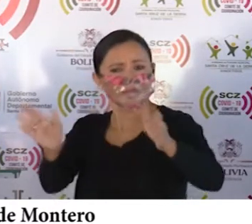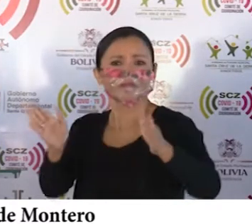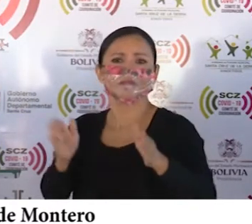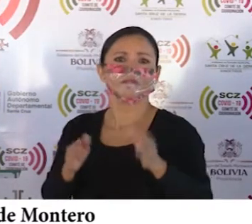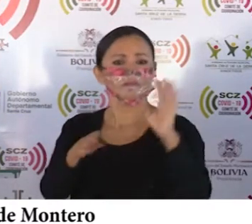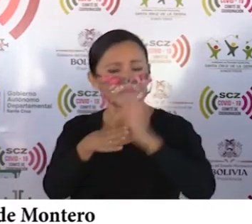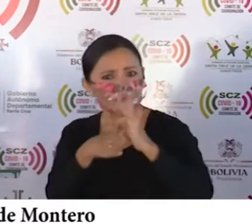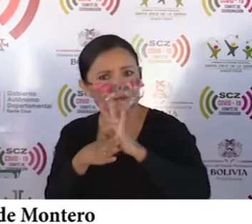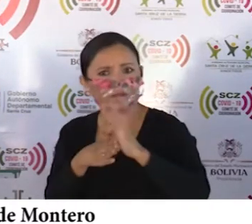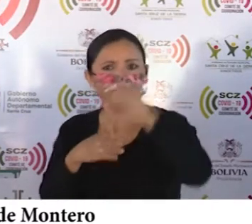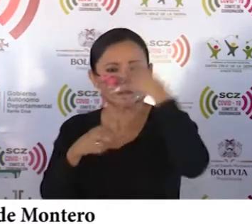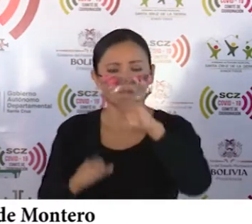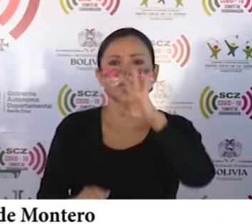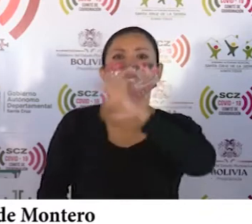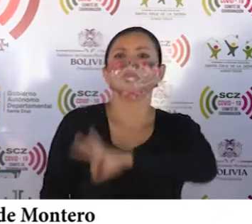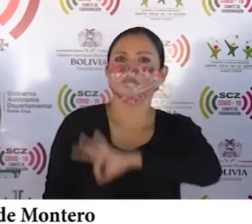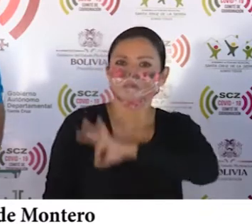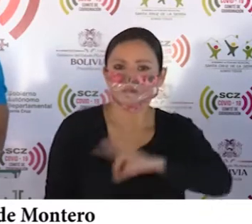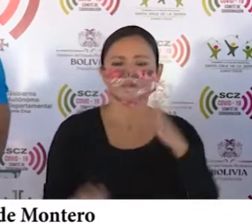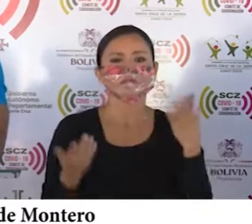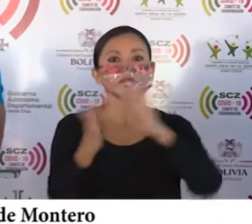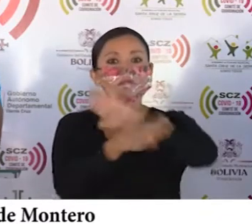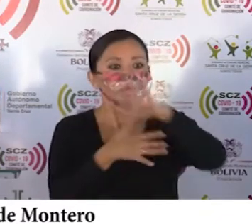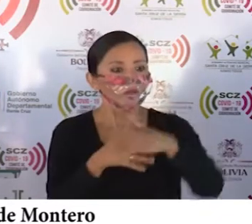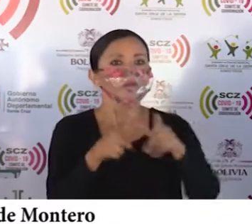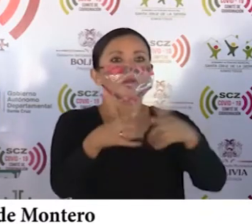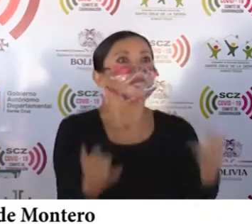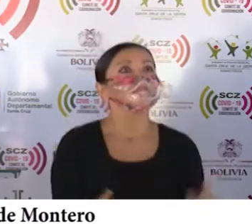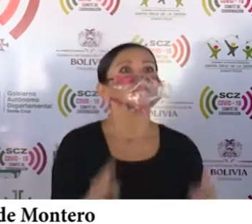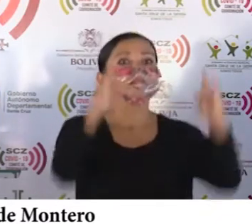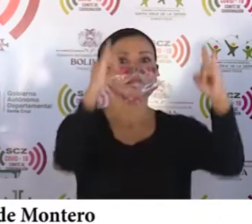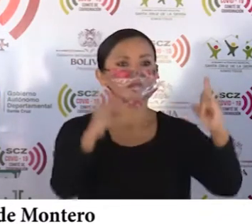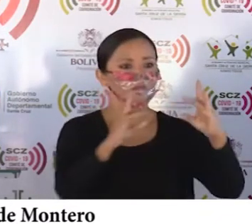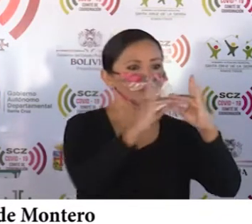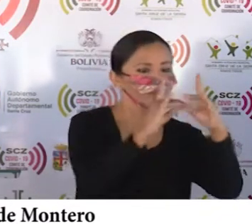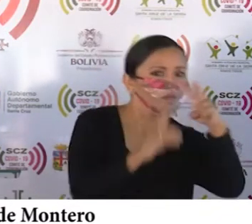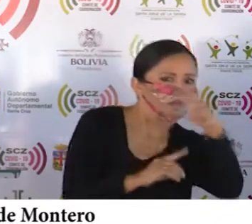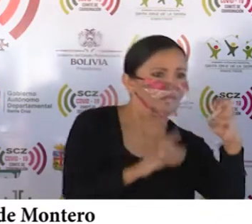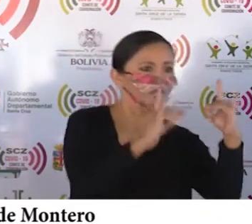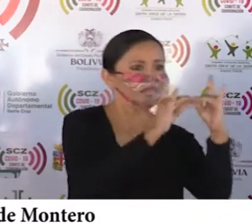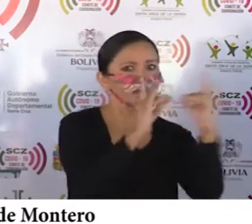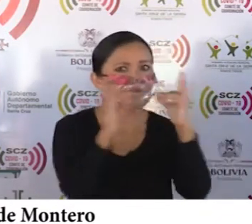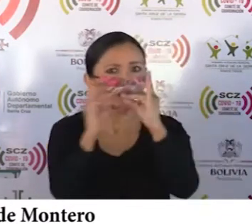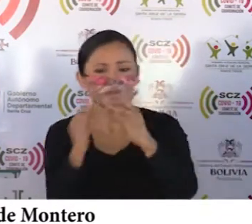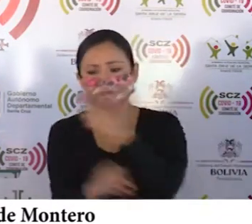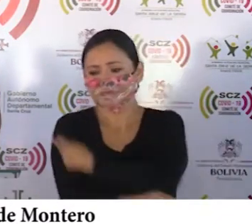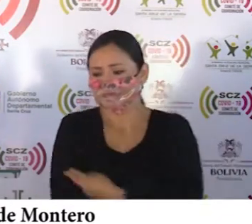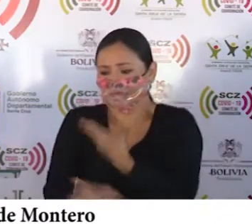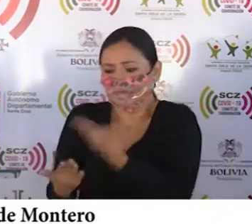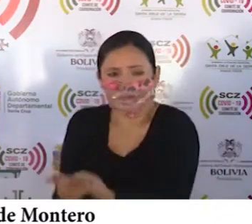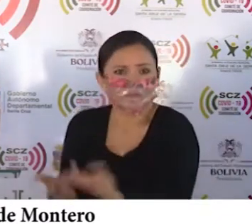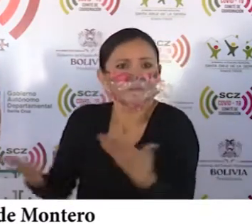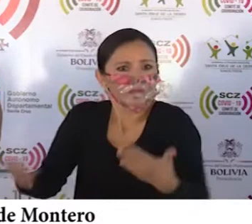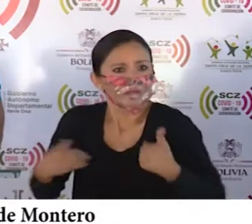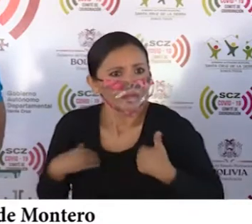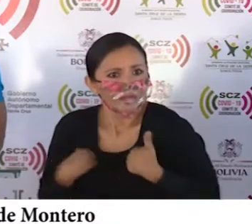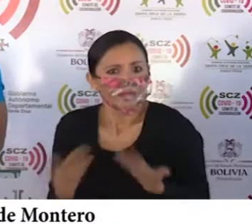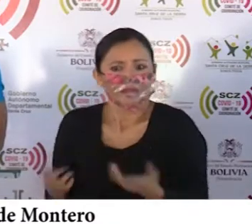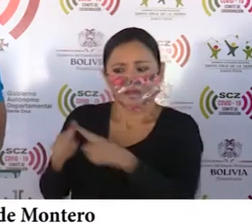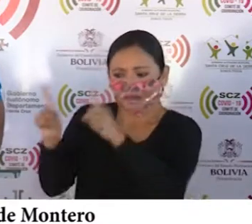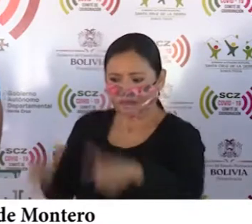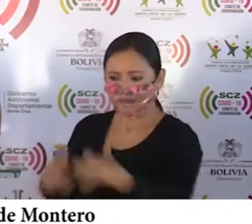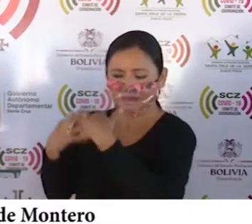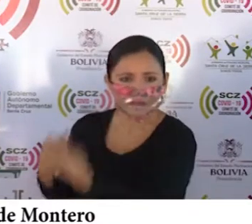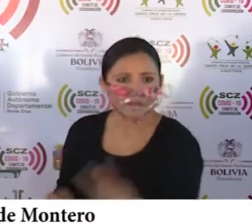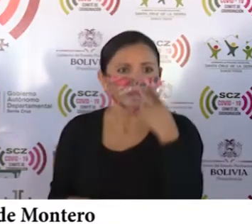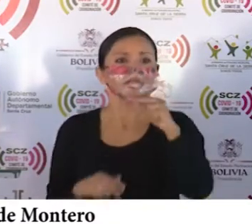esta manera podamos aprovechar las instalaciones, las 200 camas, las unidades de terapia intensiva que gozan este